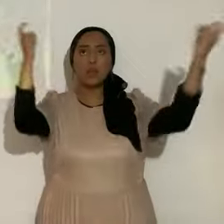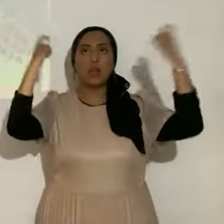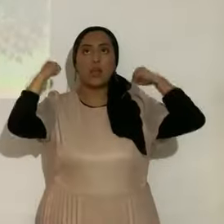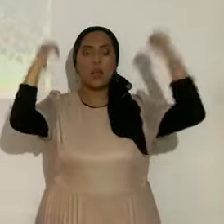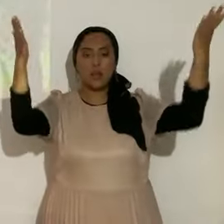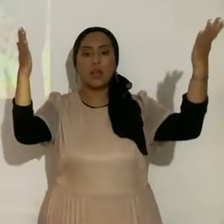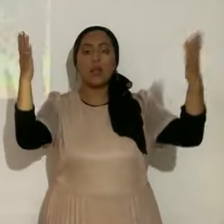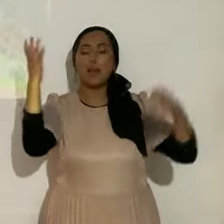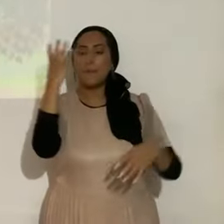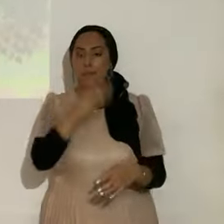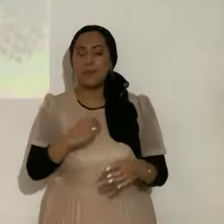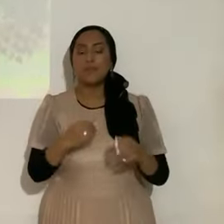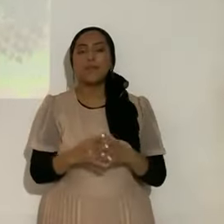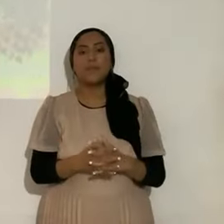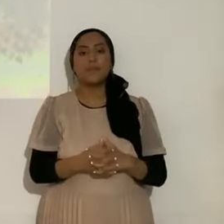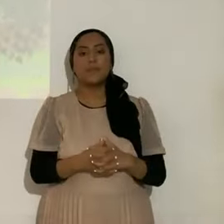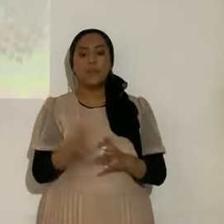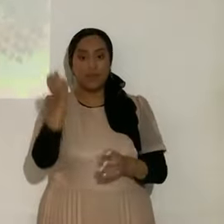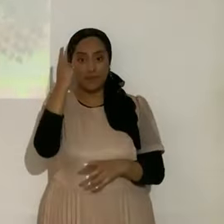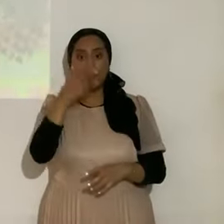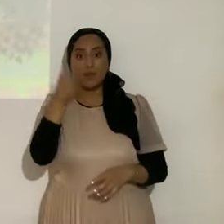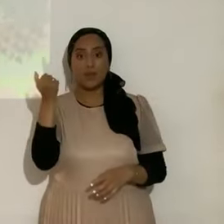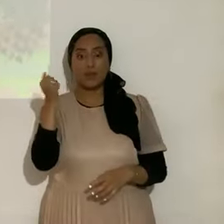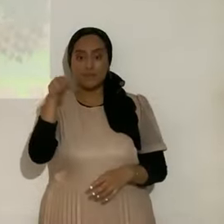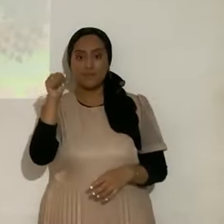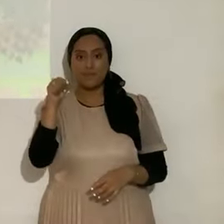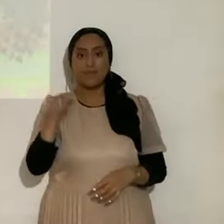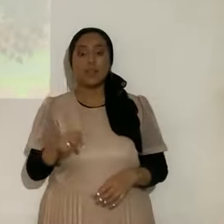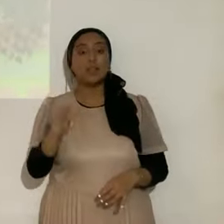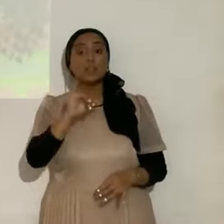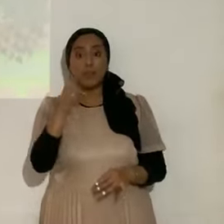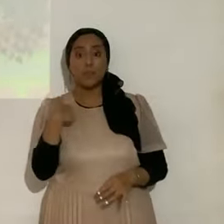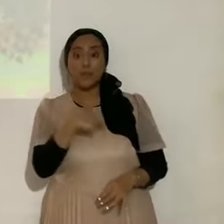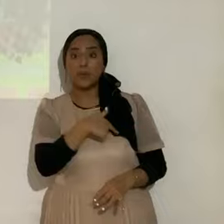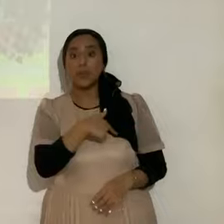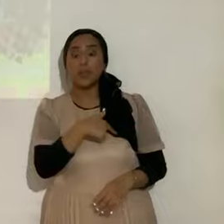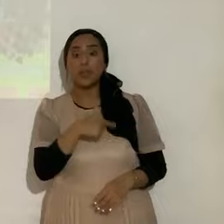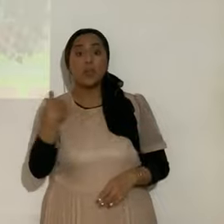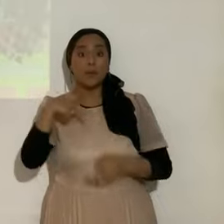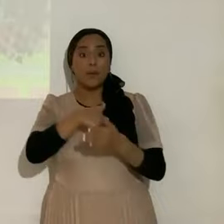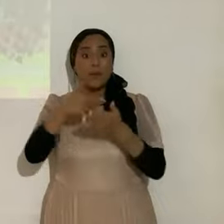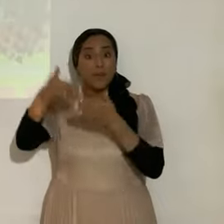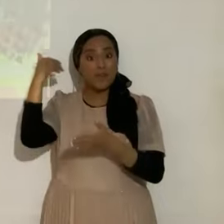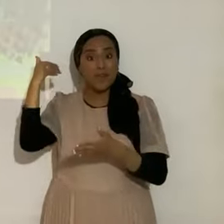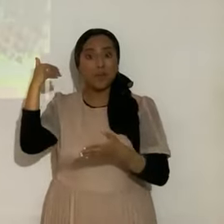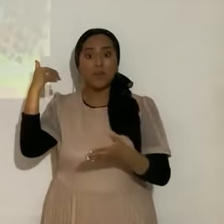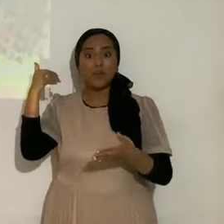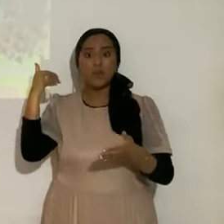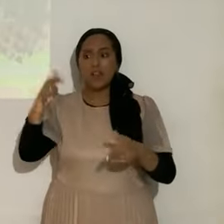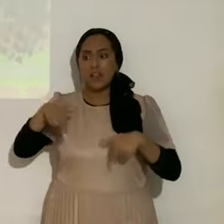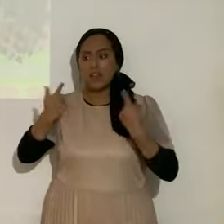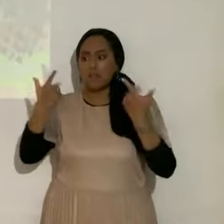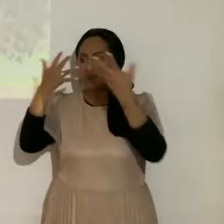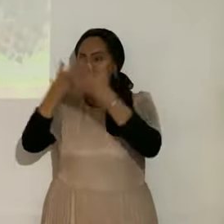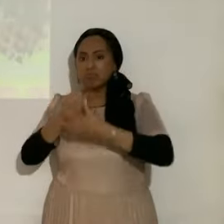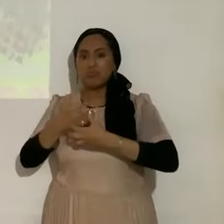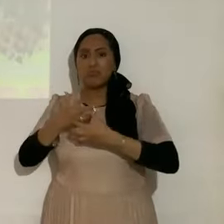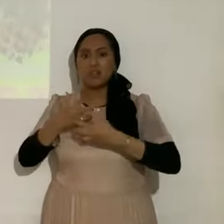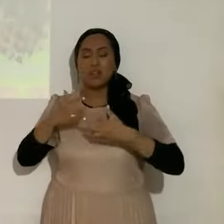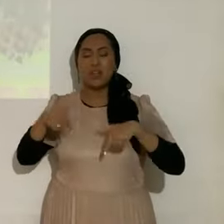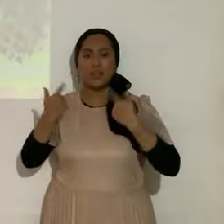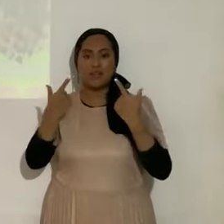qué bonita traducción, ¿verdad? Se entiende mejor. Así nosotros, hermanos, antes estábamos así, vivíamos en la oscuridad,